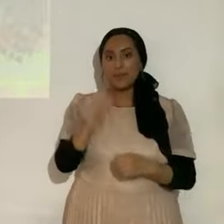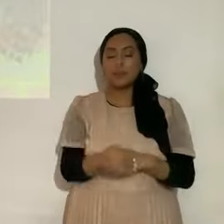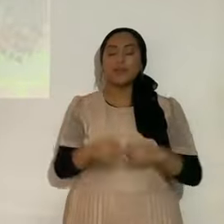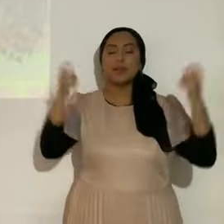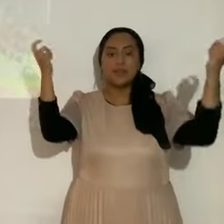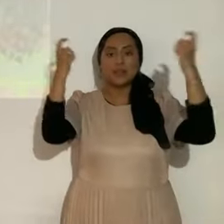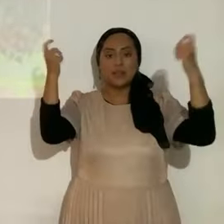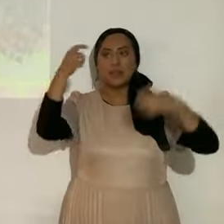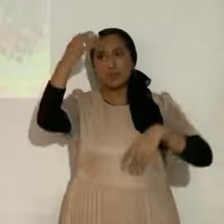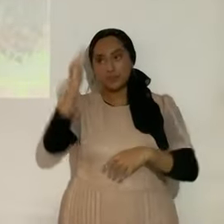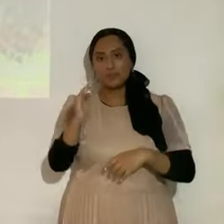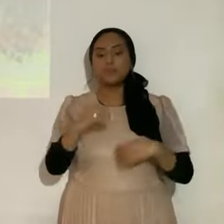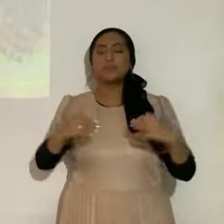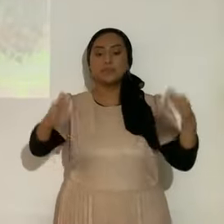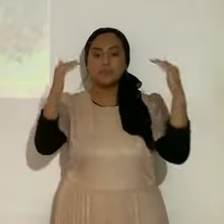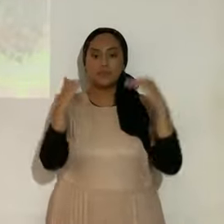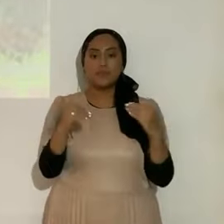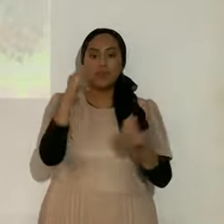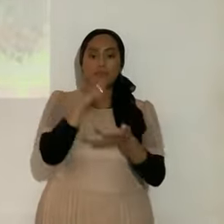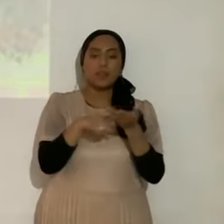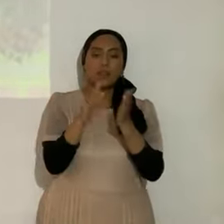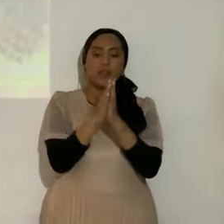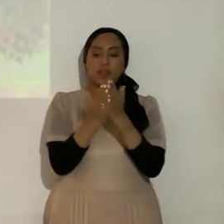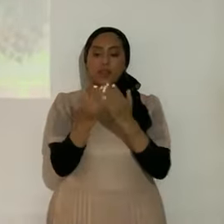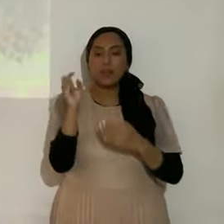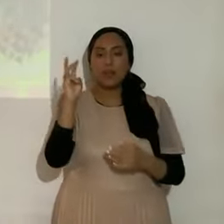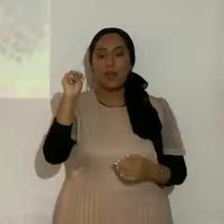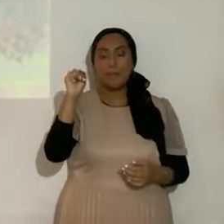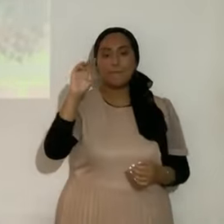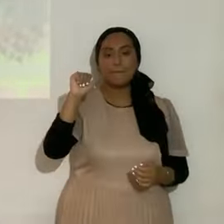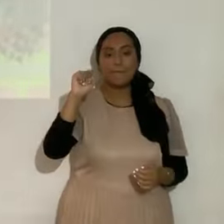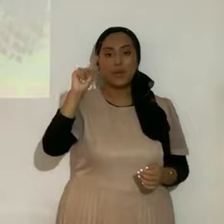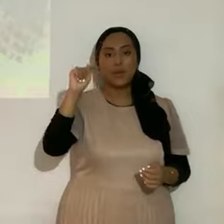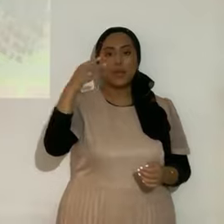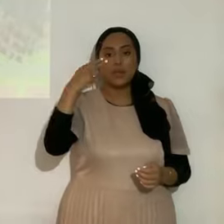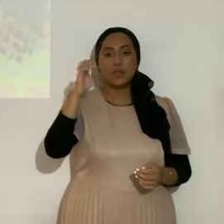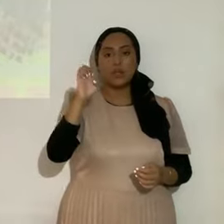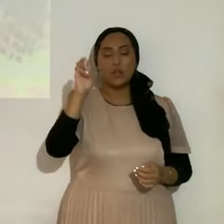a Dios. Los invito a que vayamos a Mateo, amados hermanos, por favor, vamos